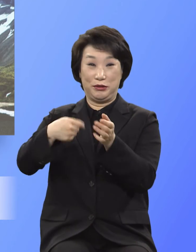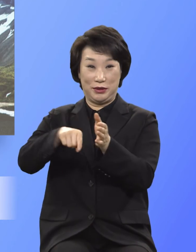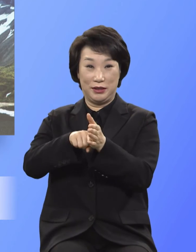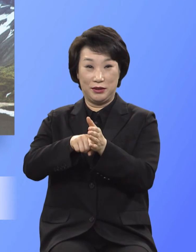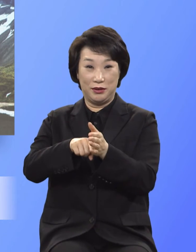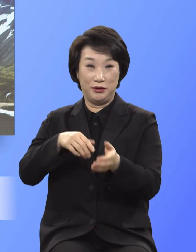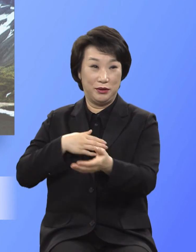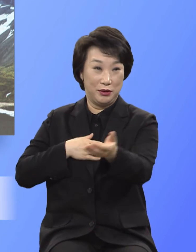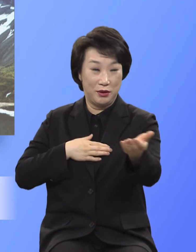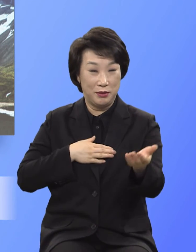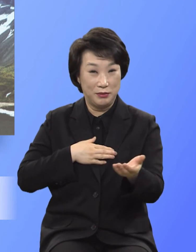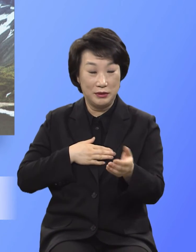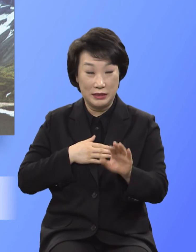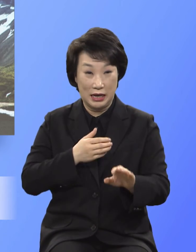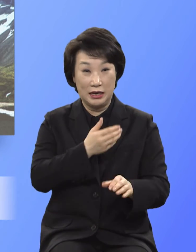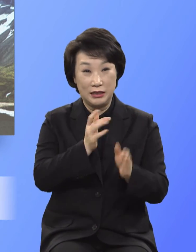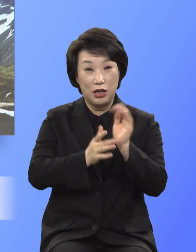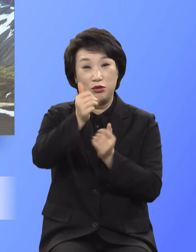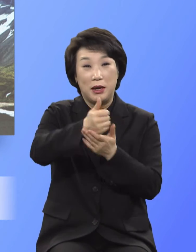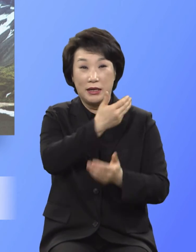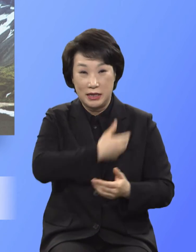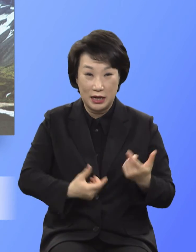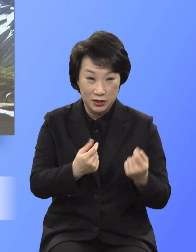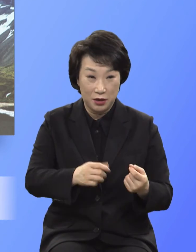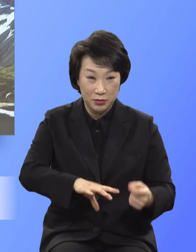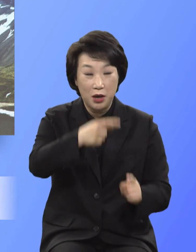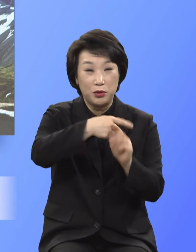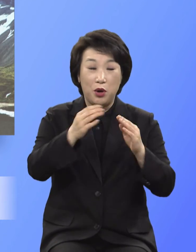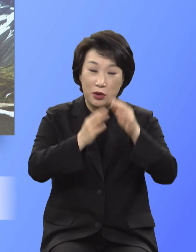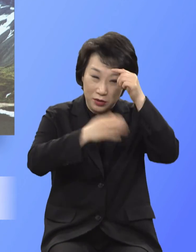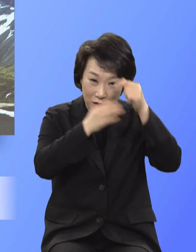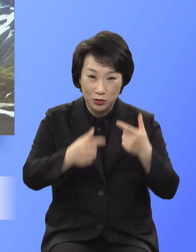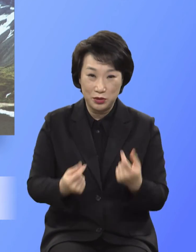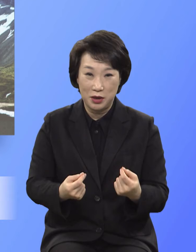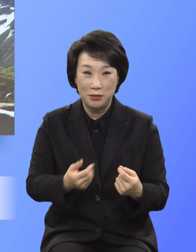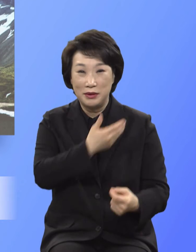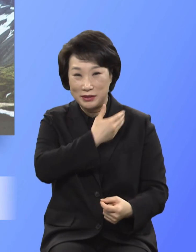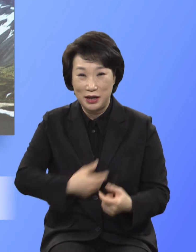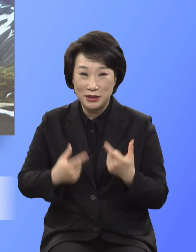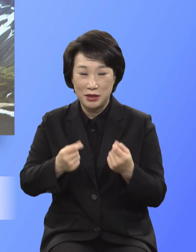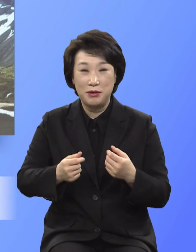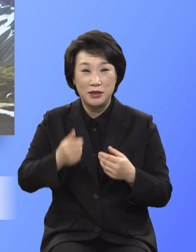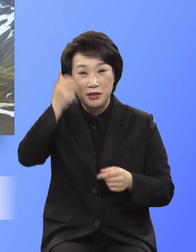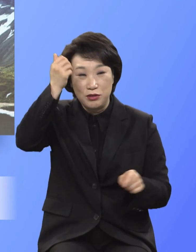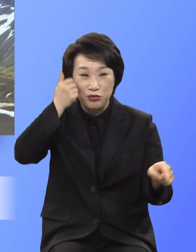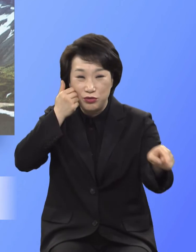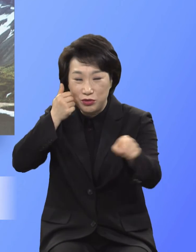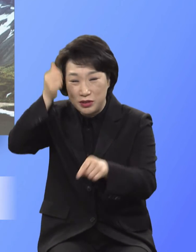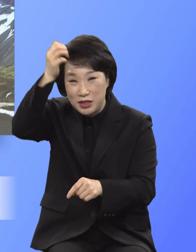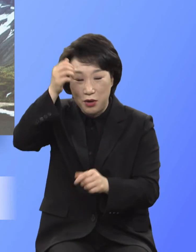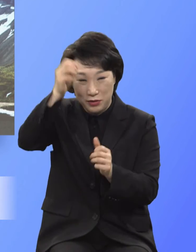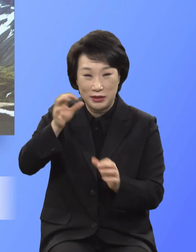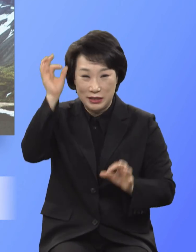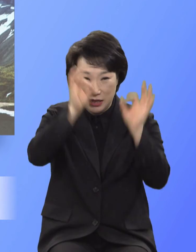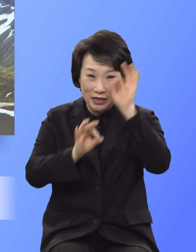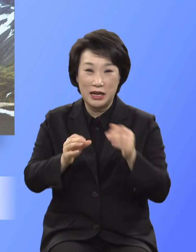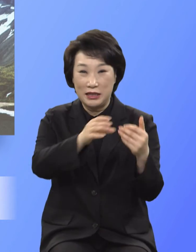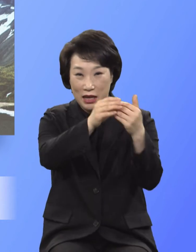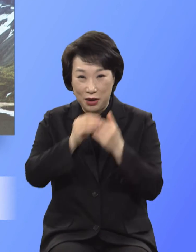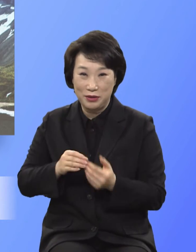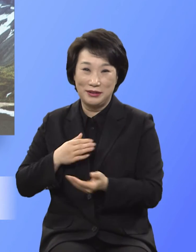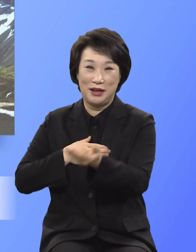위해서 제자와 같이, 초대교회와 같이, 사도와 같이 영혼 찾는 여러분 되기를 주님의